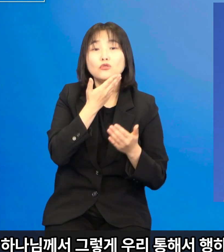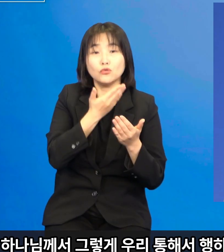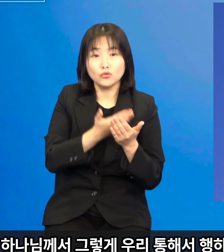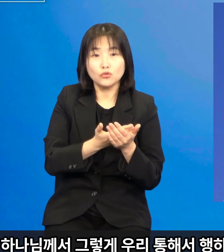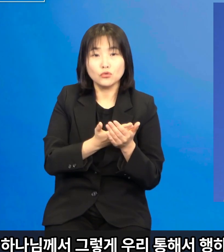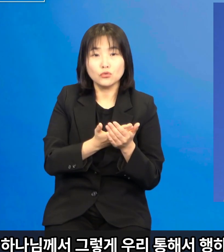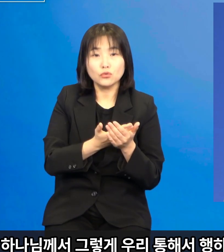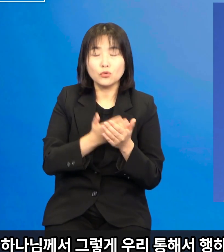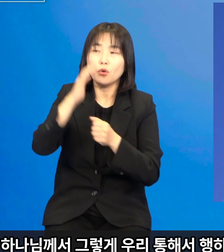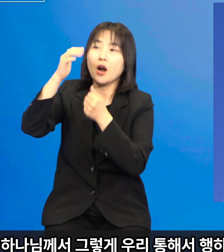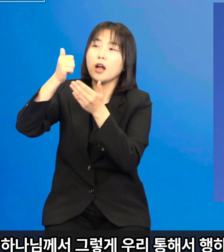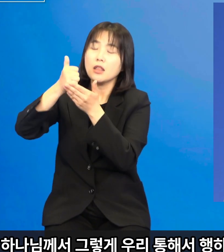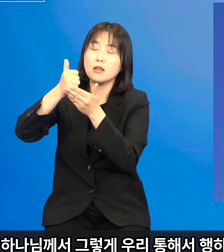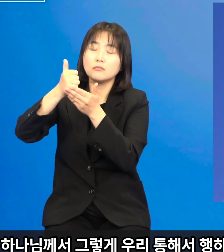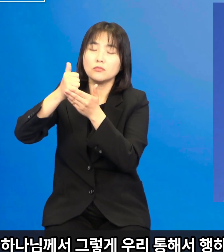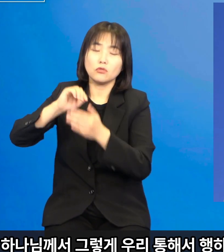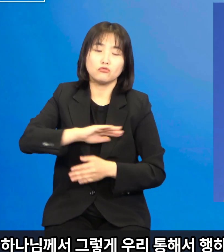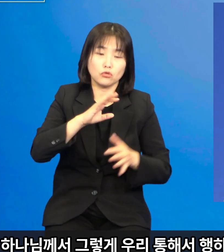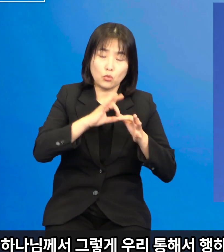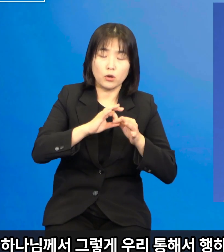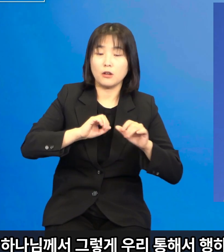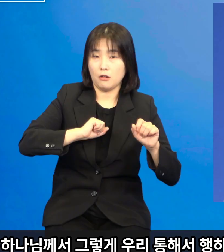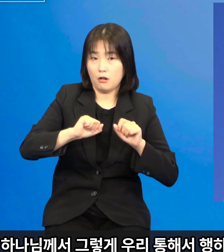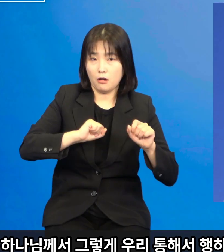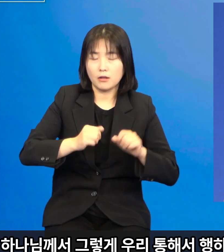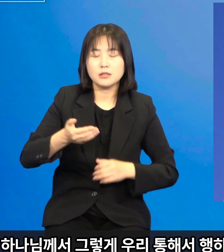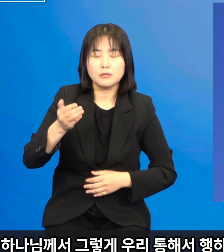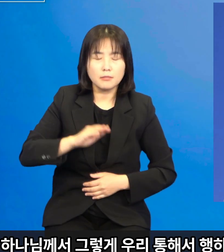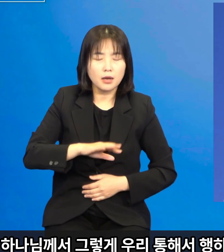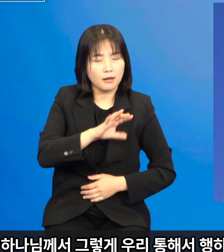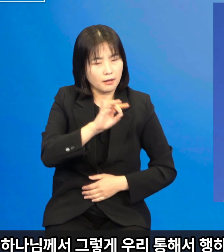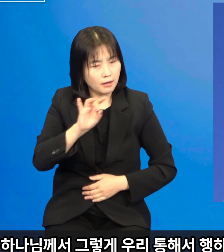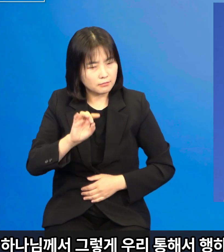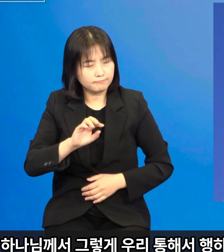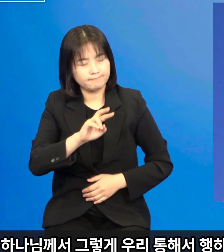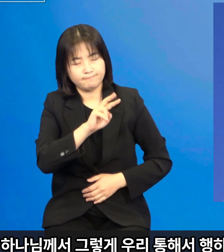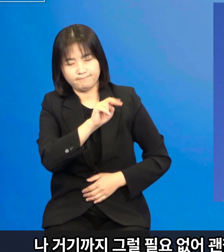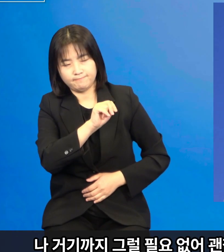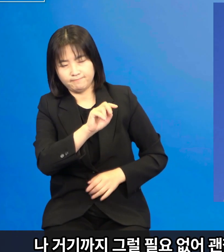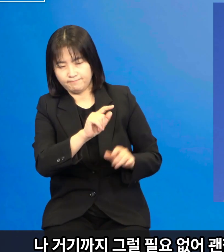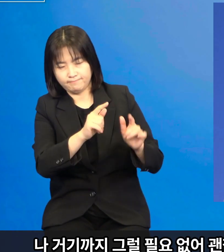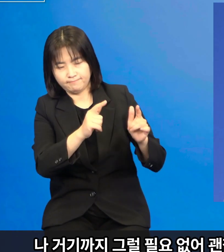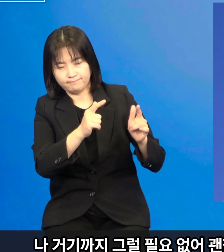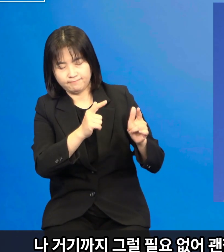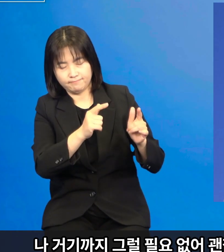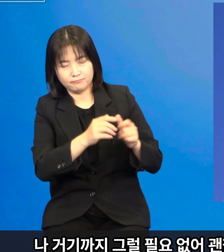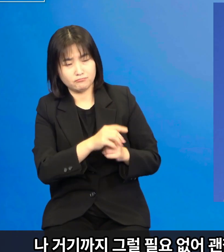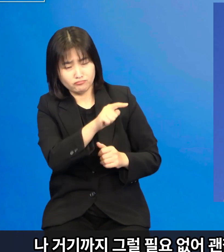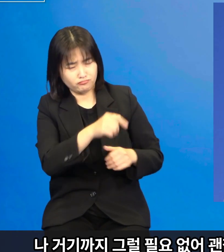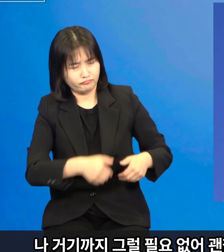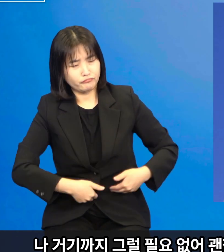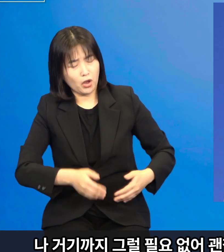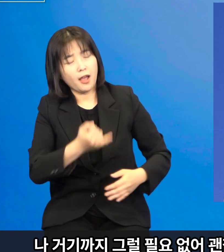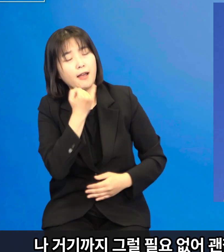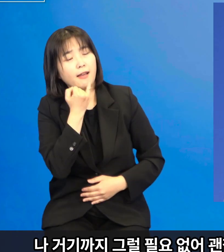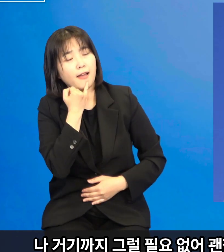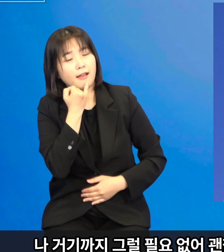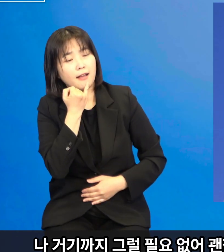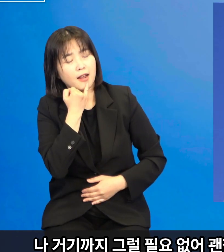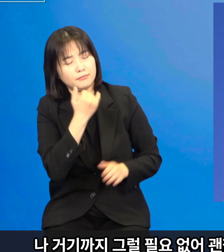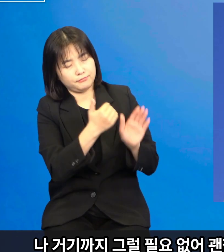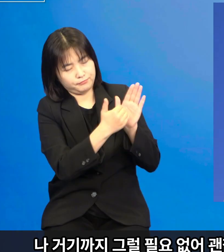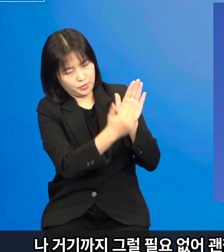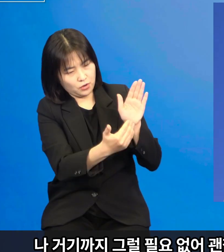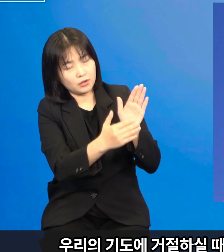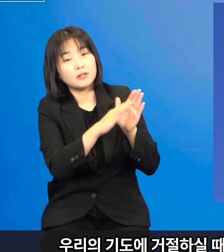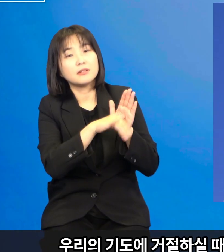우리를 통해서 행하시지만 때로는 아니야 나 거기까지 그럴 필요 없어, 괜찮아 라고